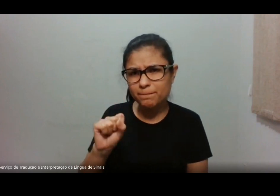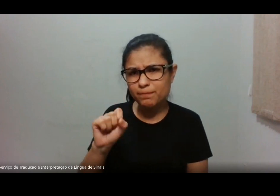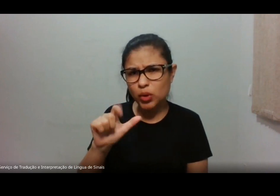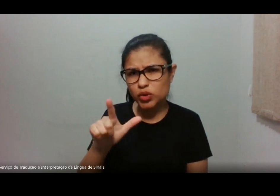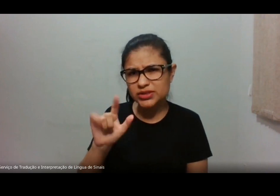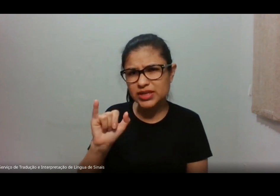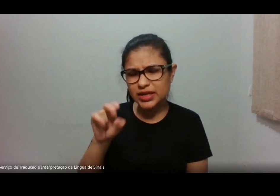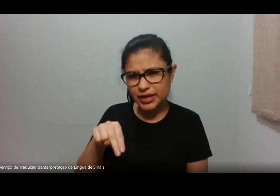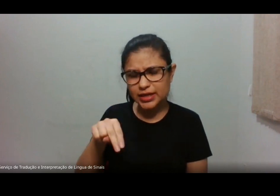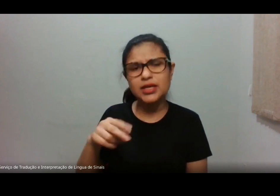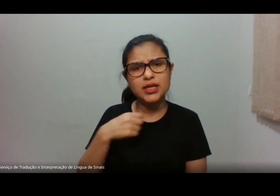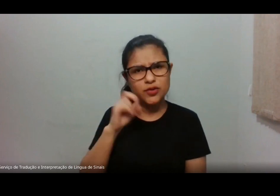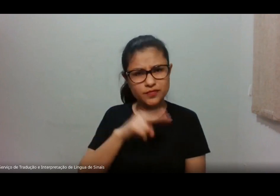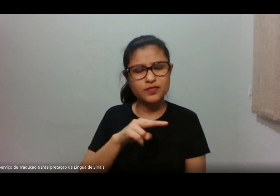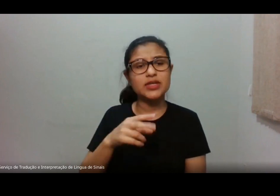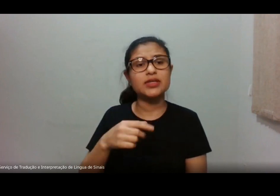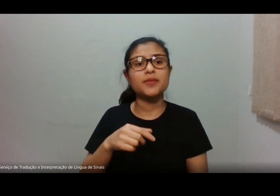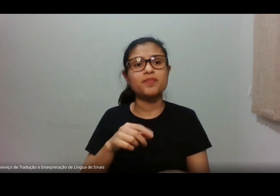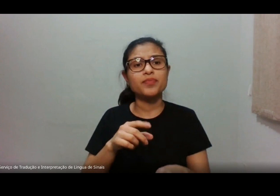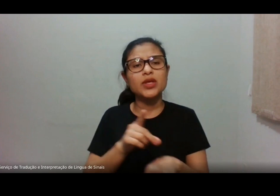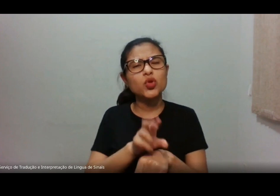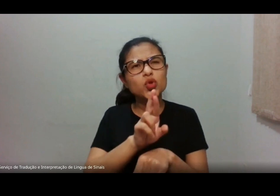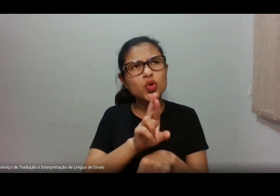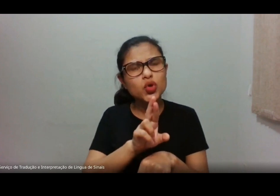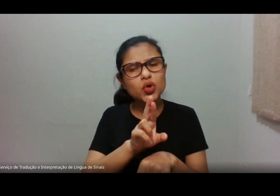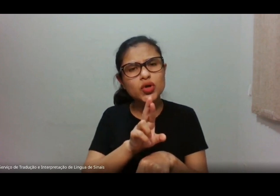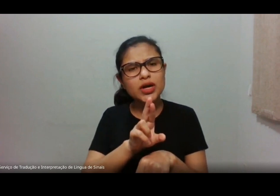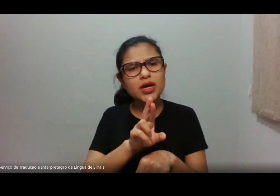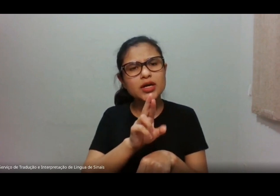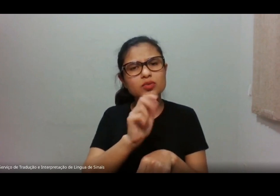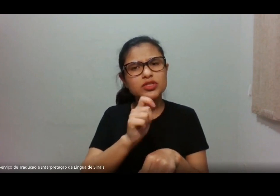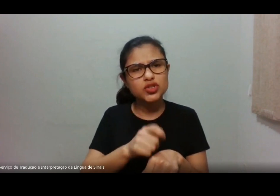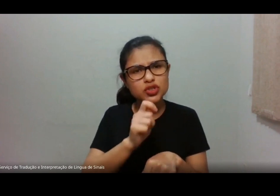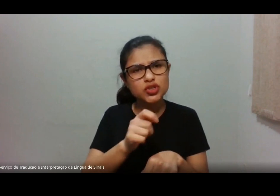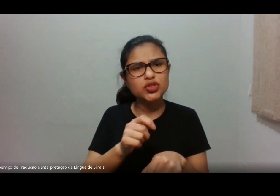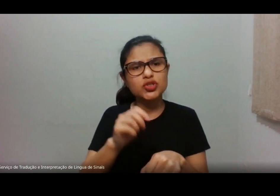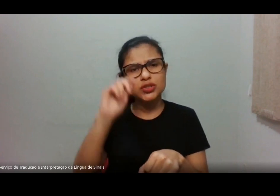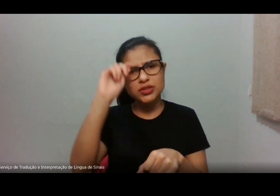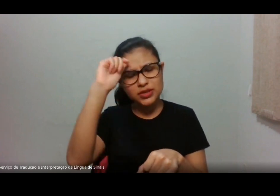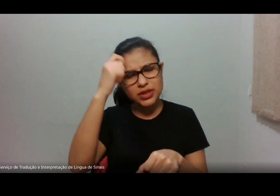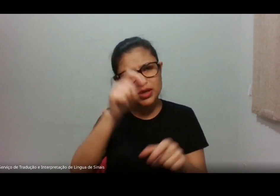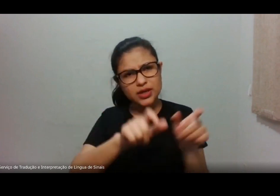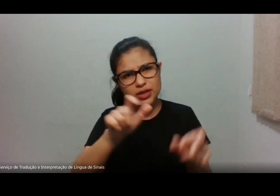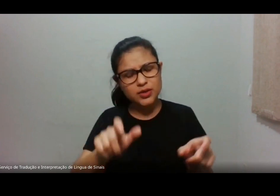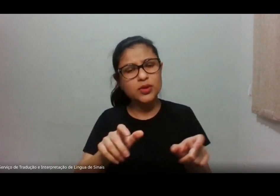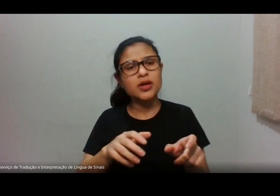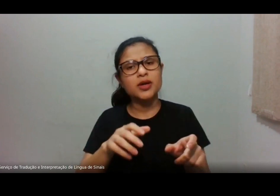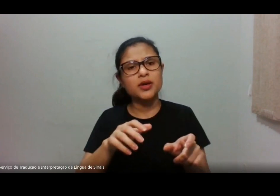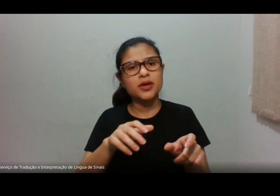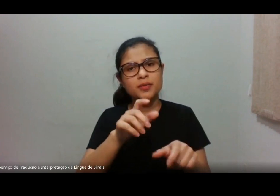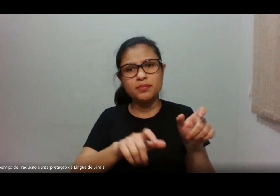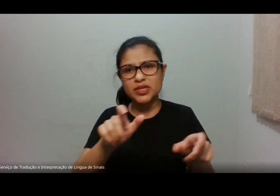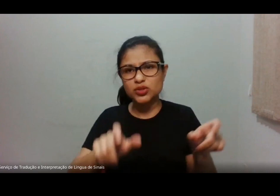regras, e eu vi escrito lá, olha, para seleção de pós-doutorado, doutorado é indígenas, negros e não